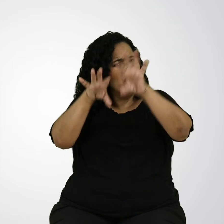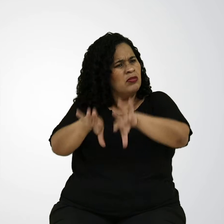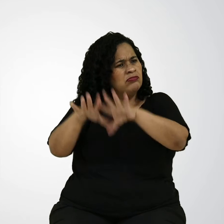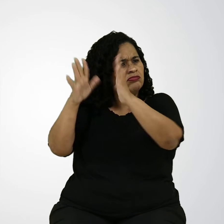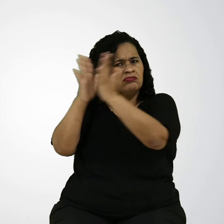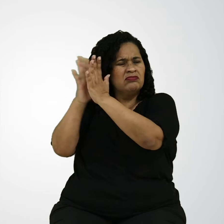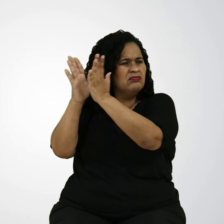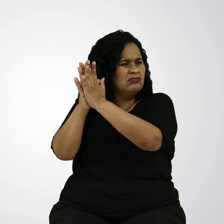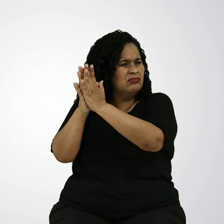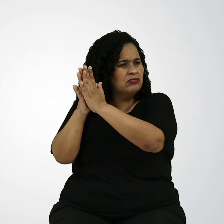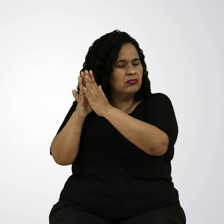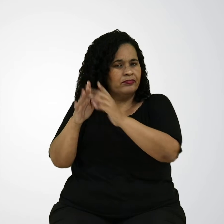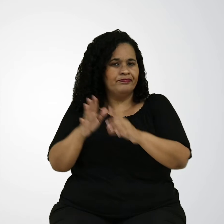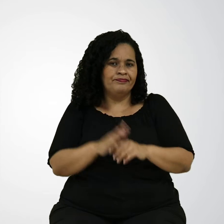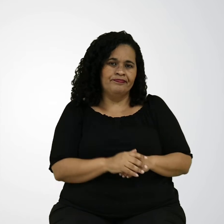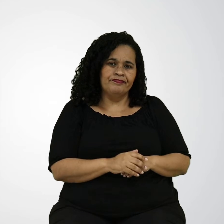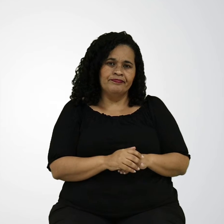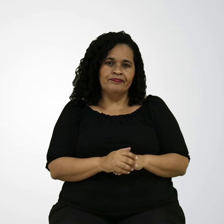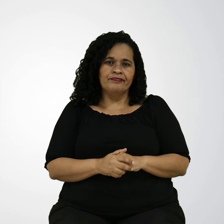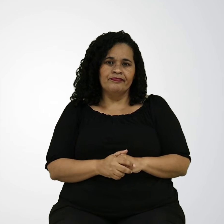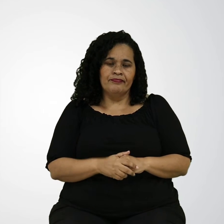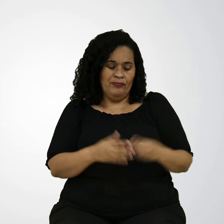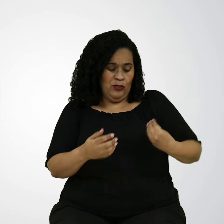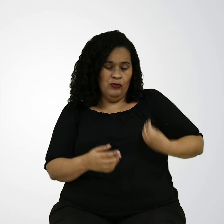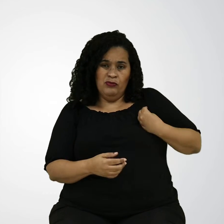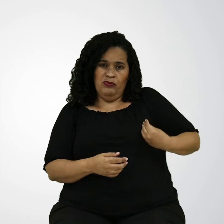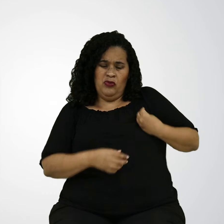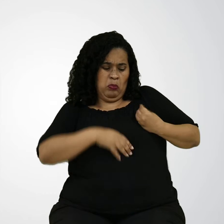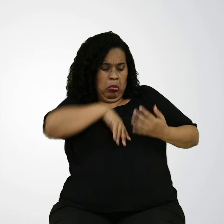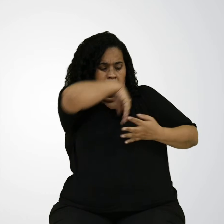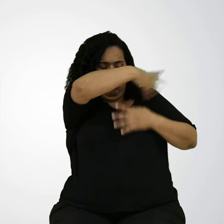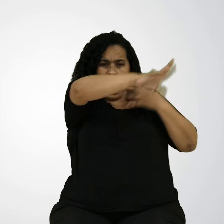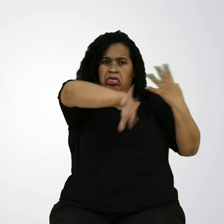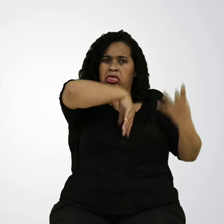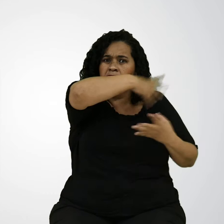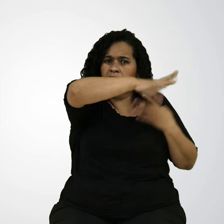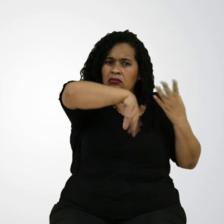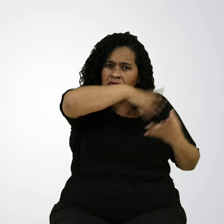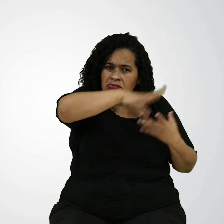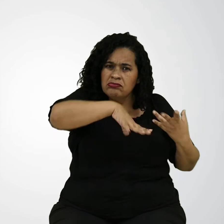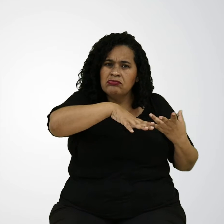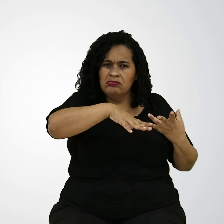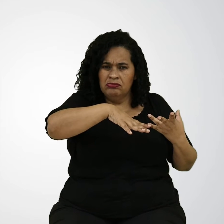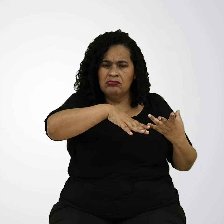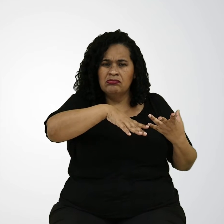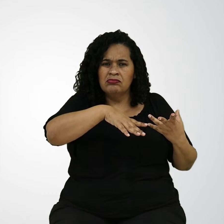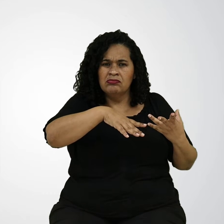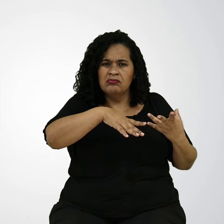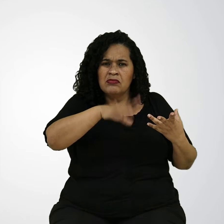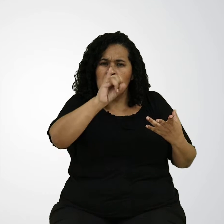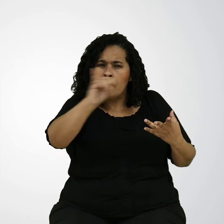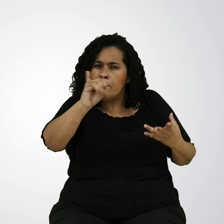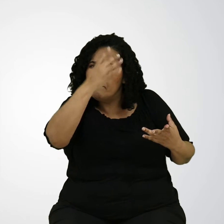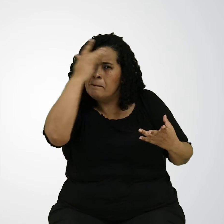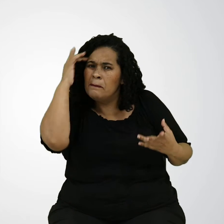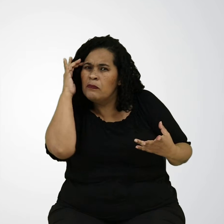descobrir, né? Que a vida vai virar um caos, né? Vira um caos. Esse relacionamento de oração, ele de fato, como diz o